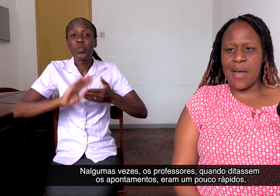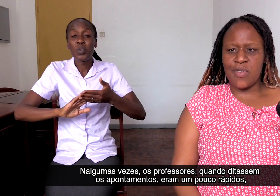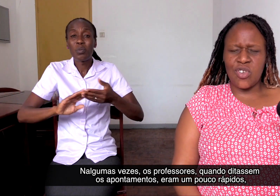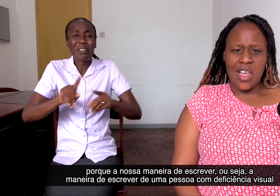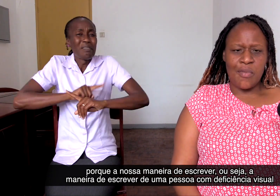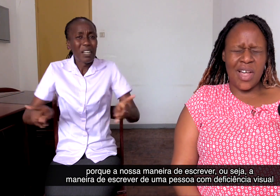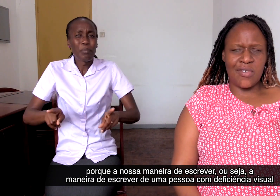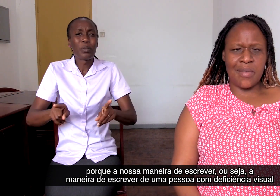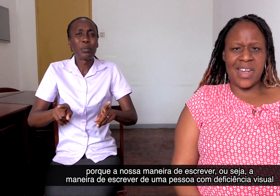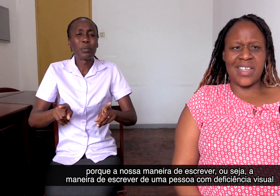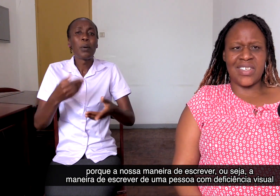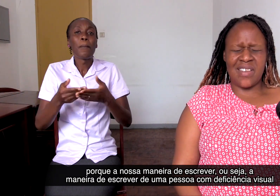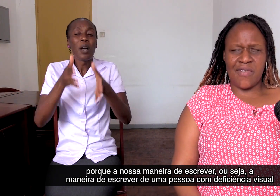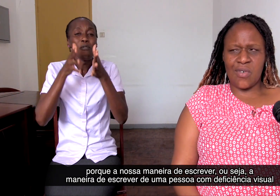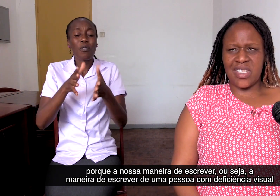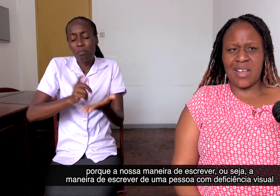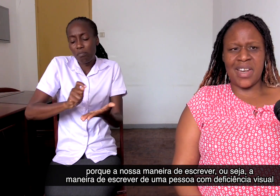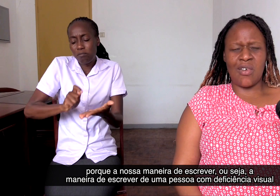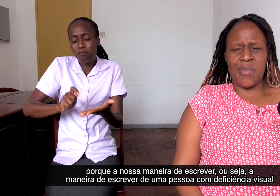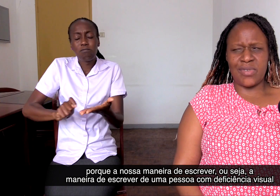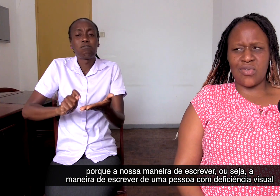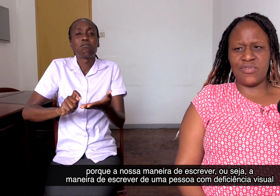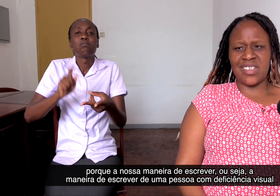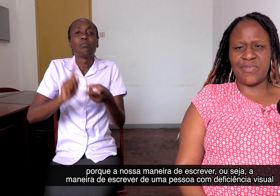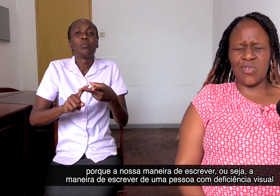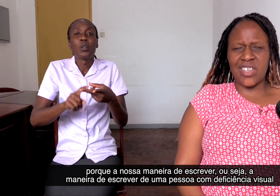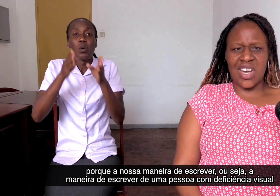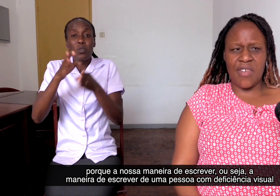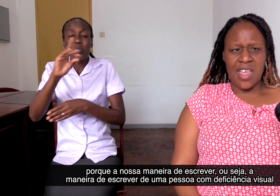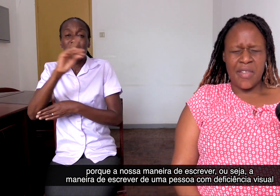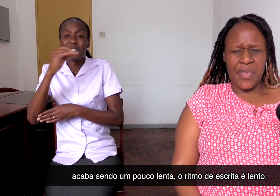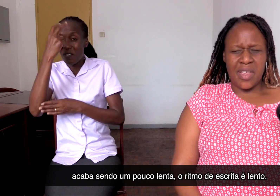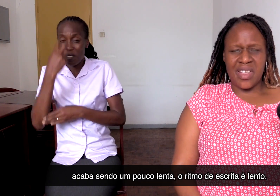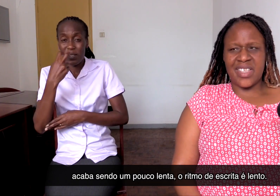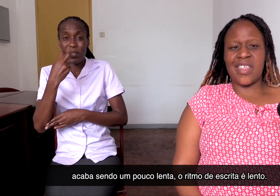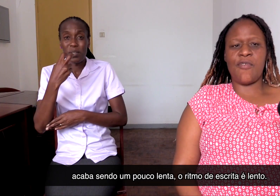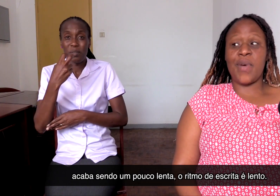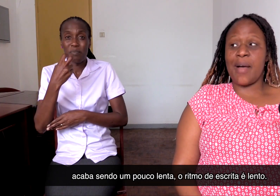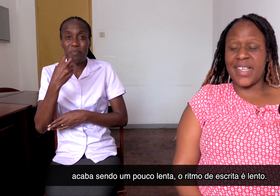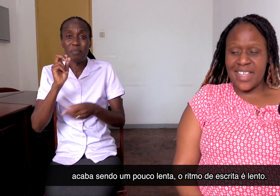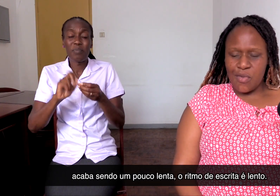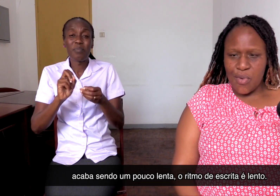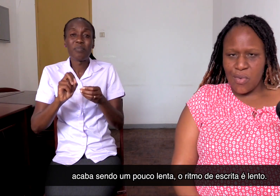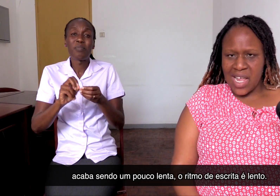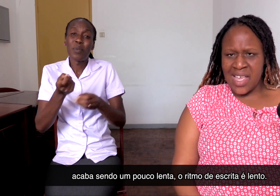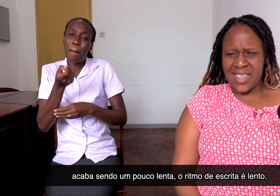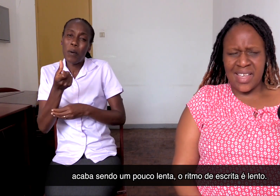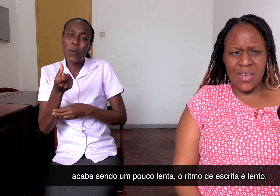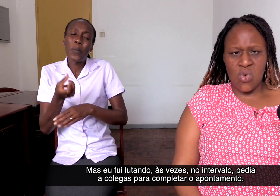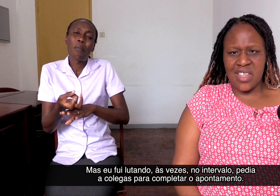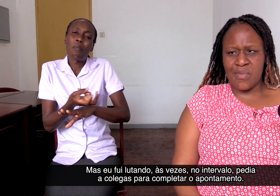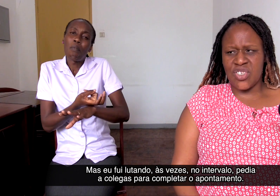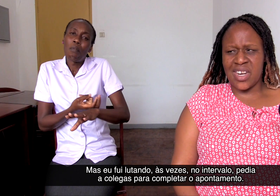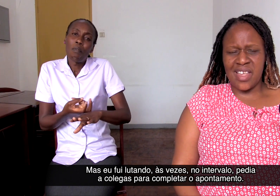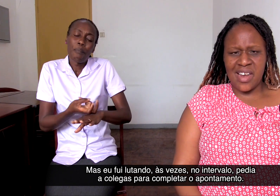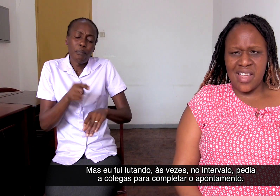pouco rápidos, porque a nossa maneira de escrever, ou seja, a maneira como as pessoas com deficiências visuais escrevem, de certa forma acaba sendo um pouco lenta,